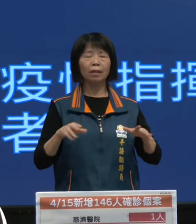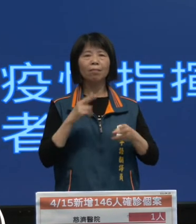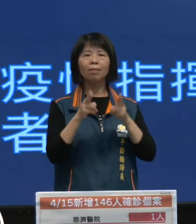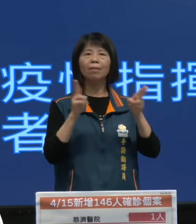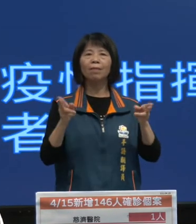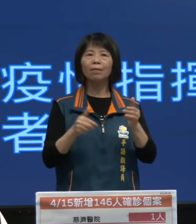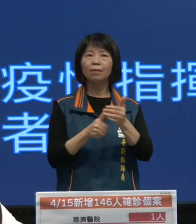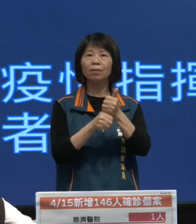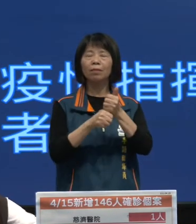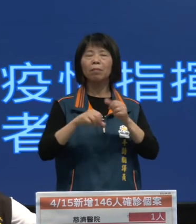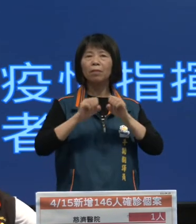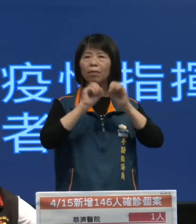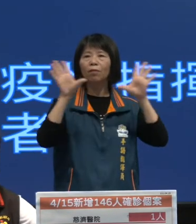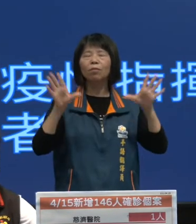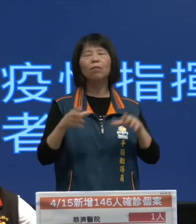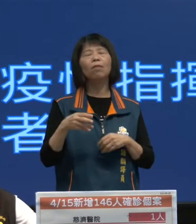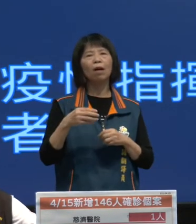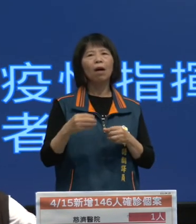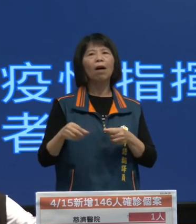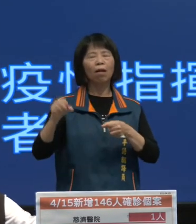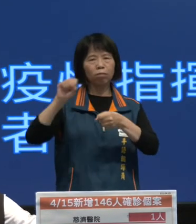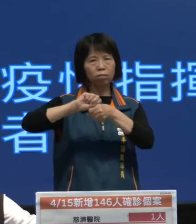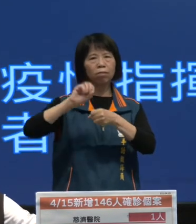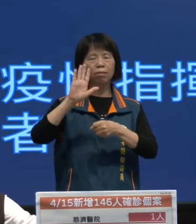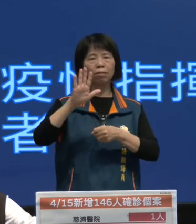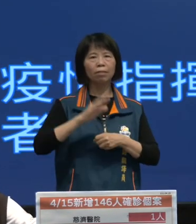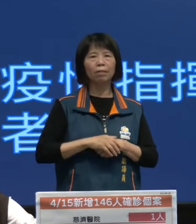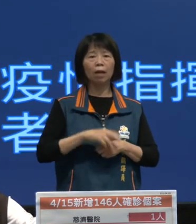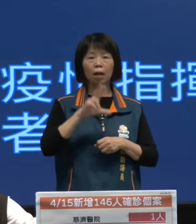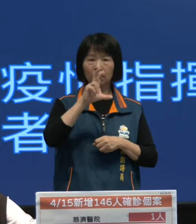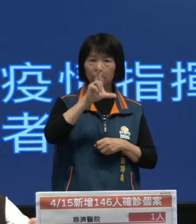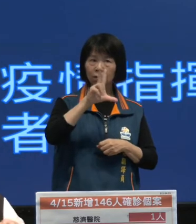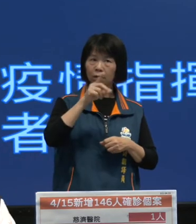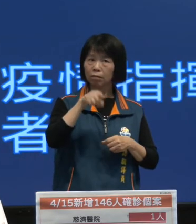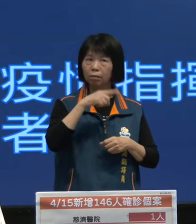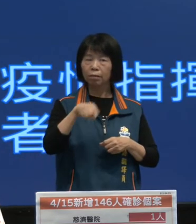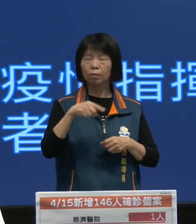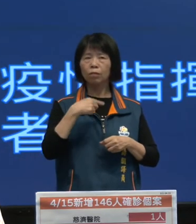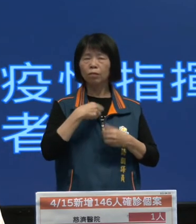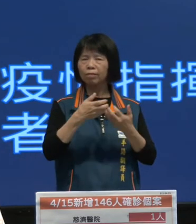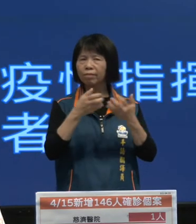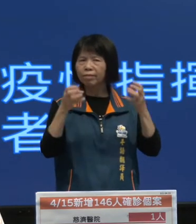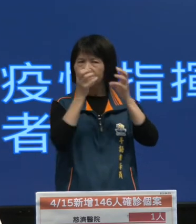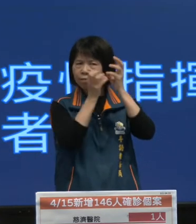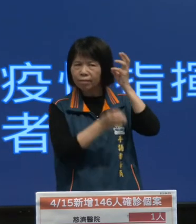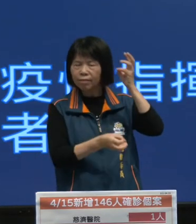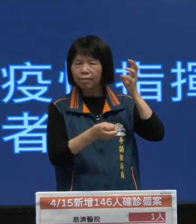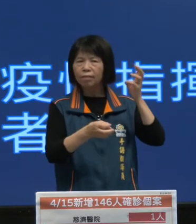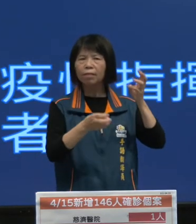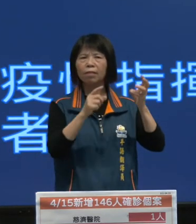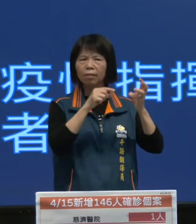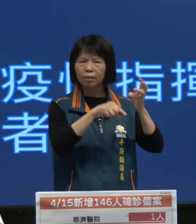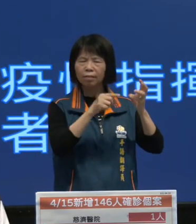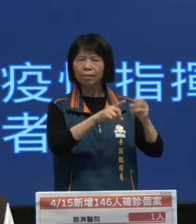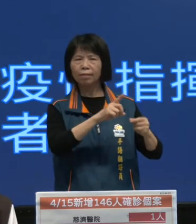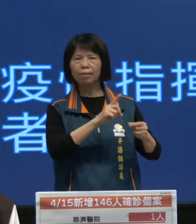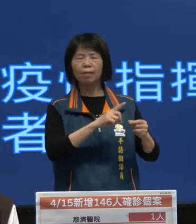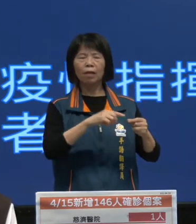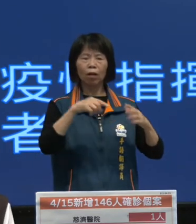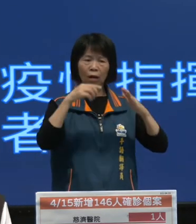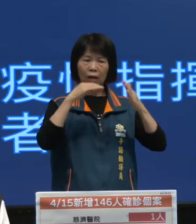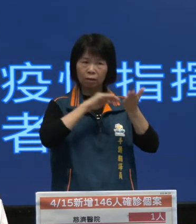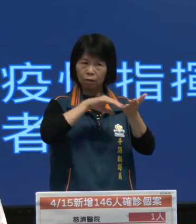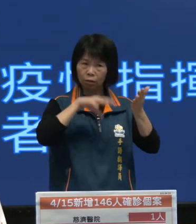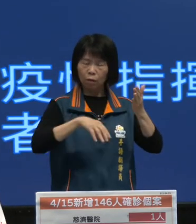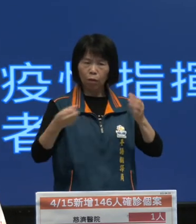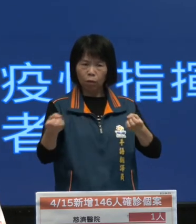心所公告的还要多。那其实这77个个案，我们去分析里面不仅仅它本身院内的